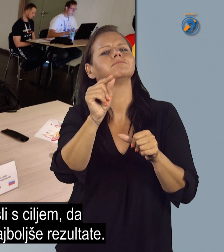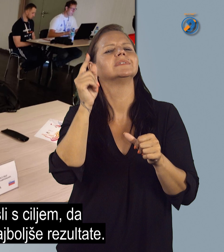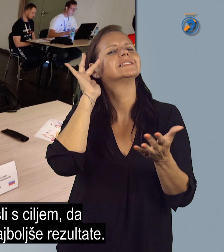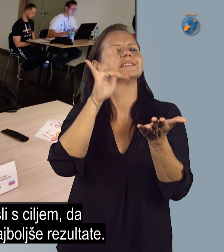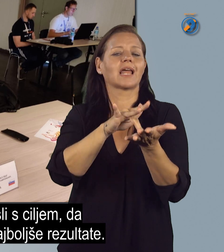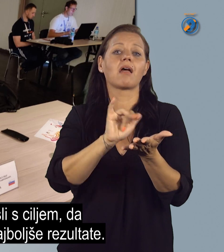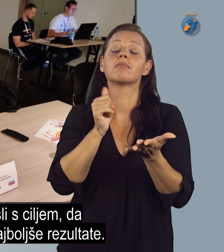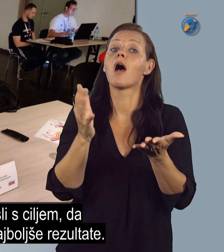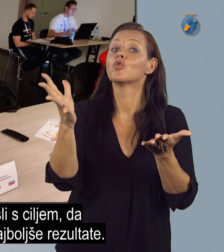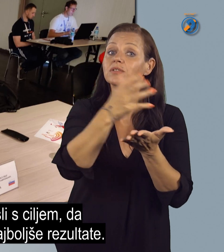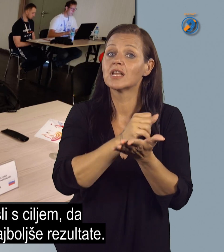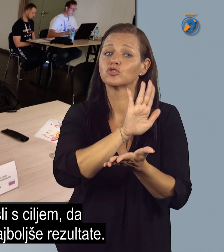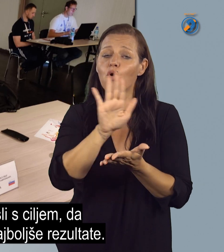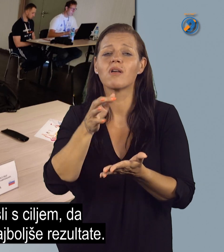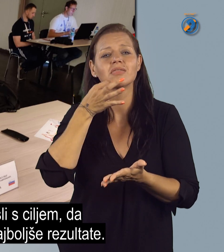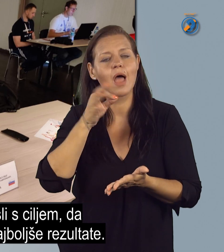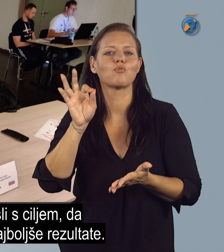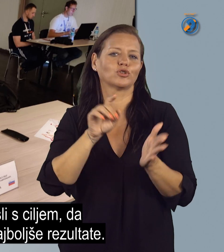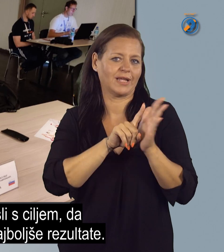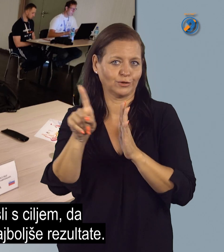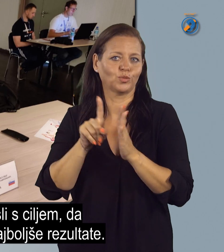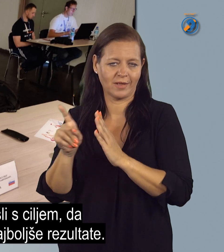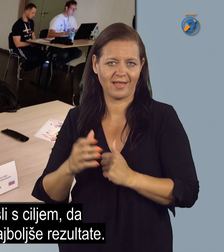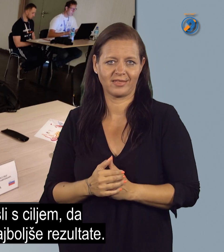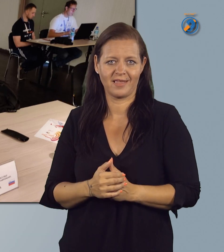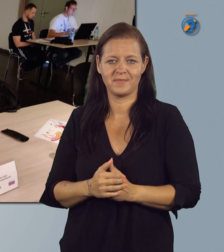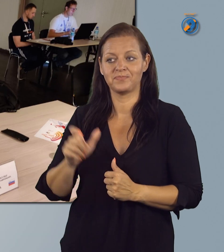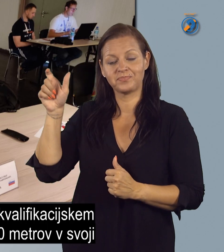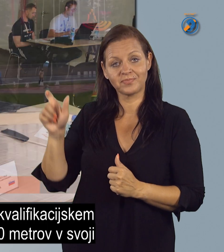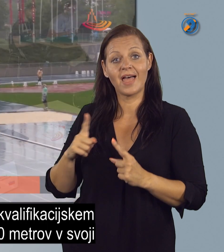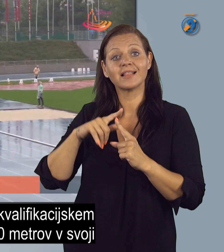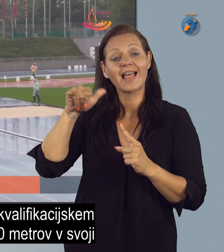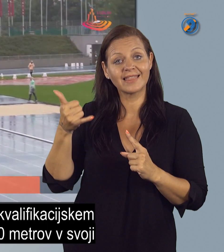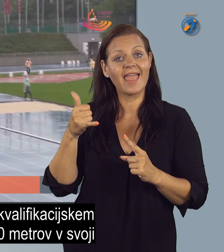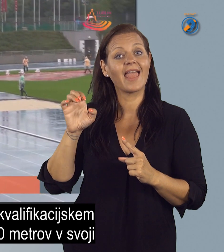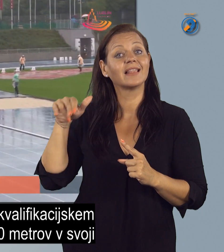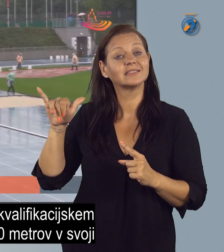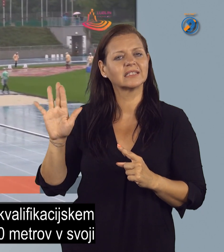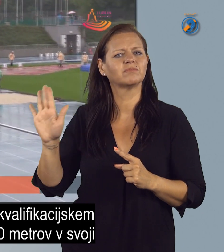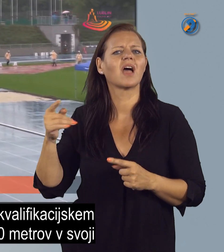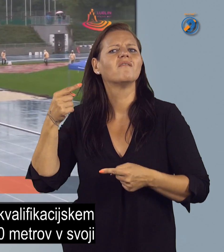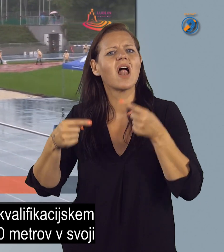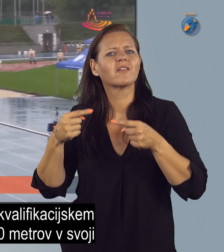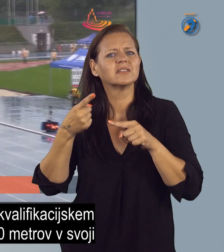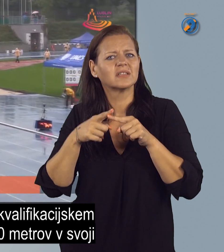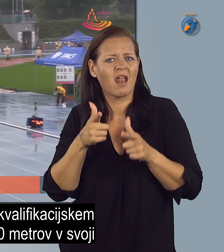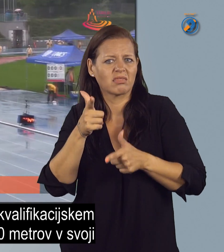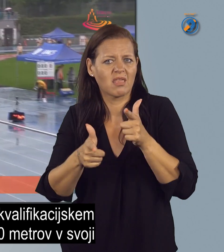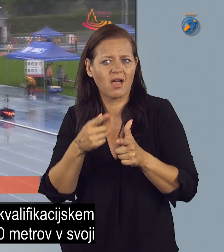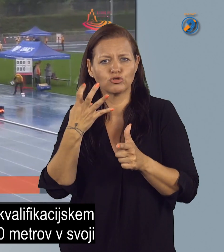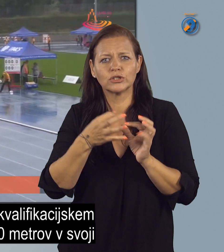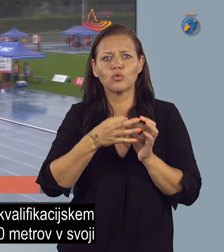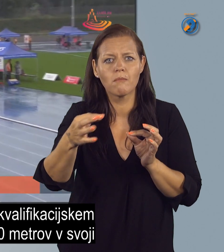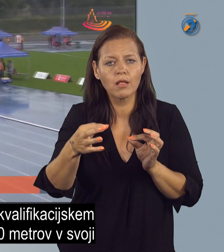da dosežejo svoje najboljše rezultate. Tadej Enci je v kvalifikacijskem delu teka na